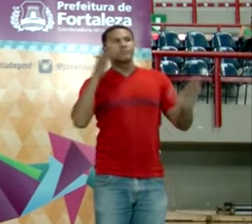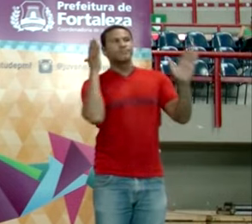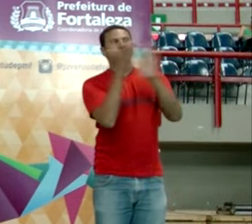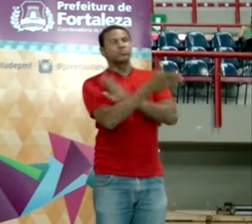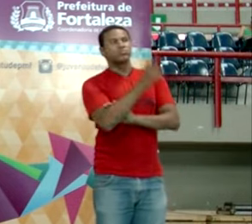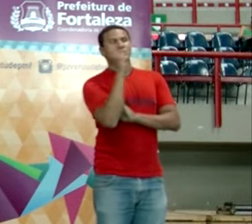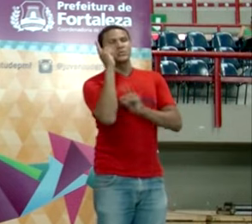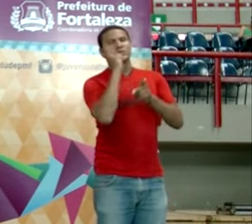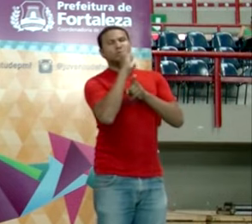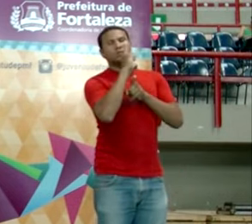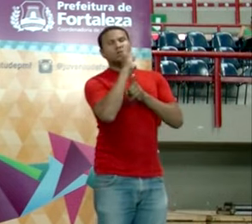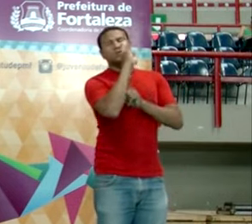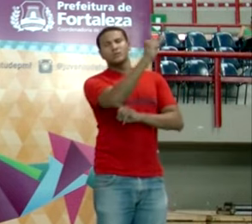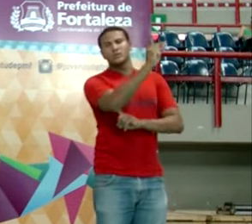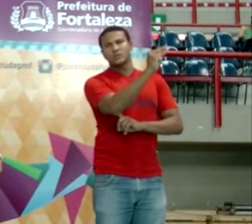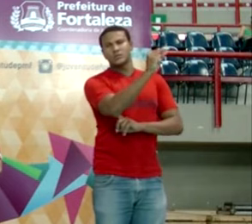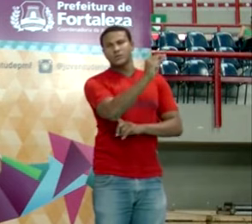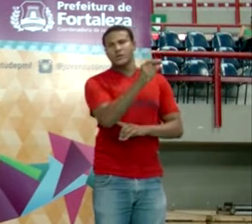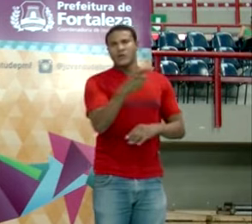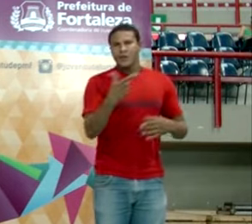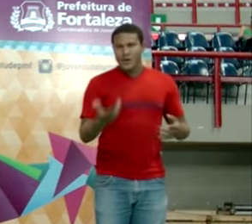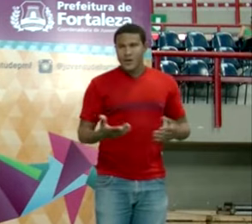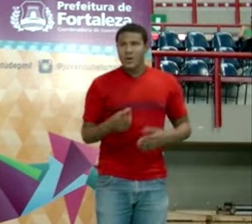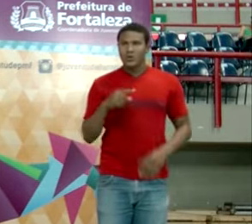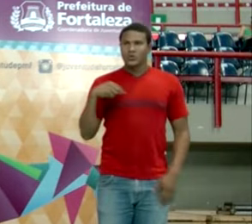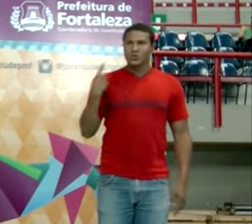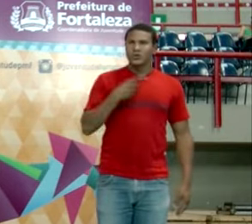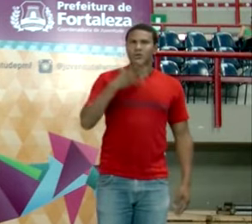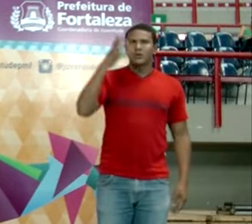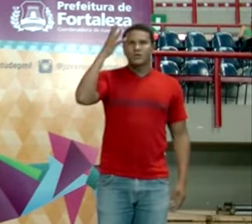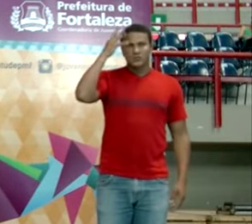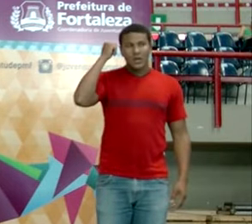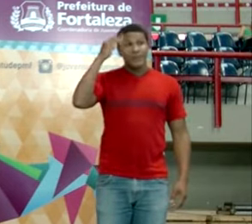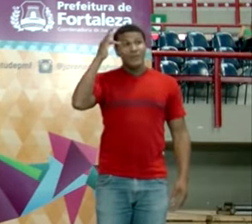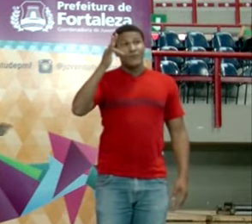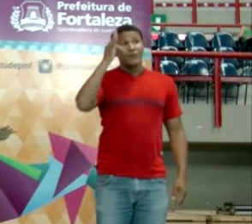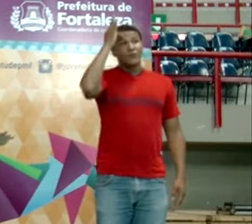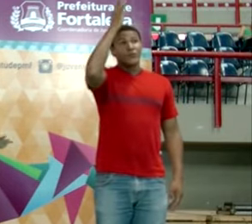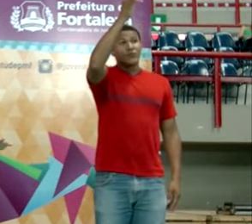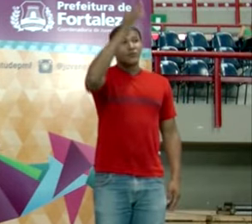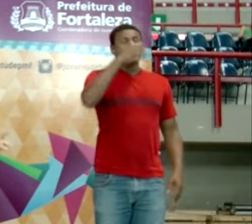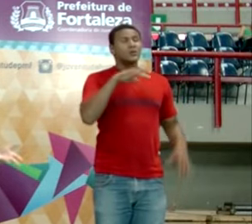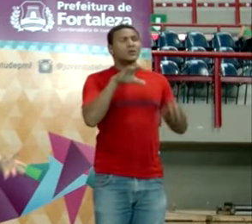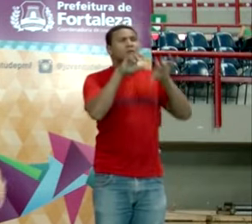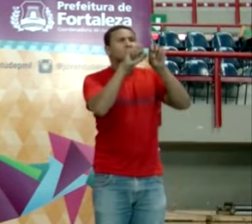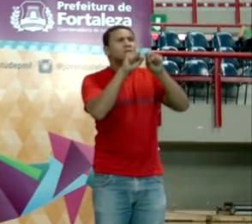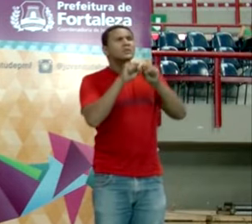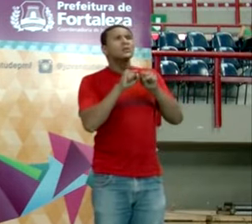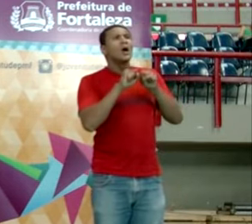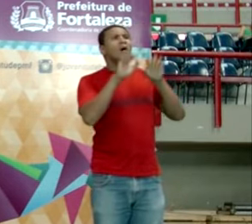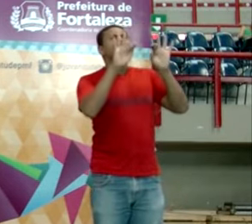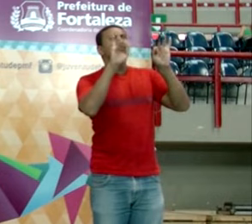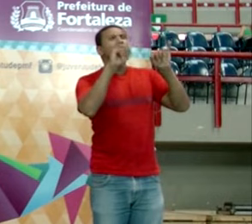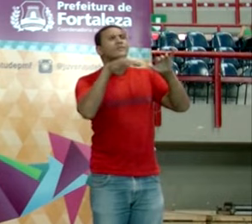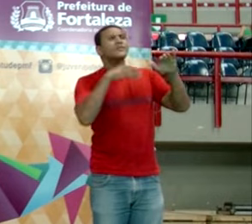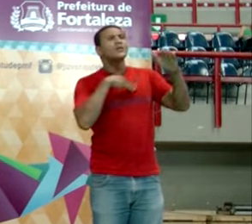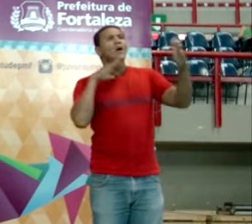porta, mas a gente sabe que o que está no final dessas aulas é a nossa vitória.